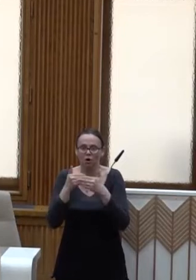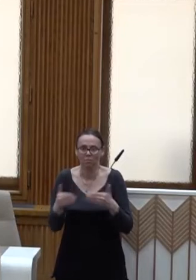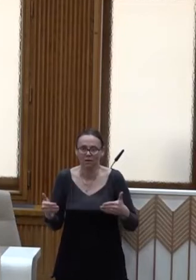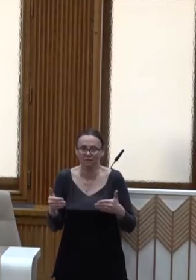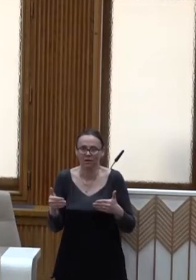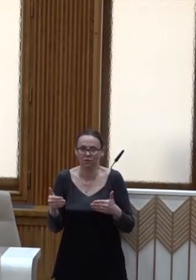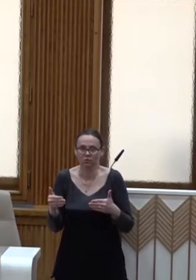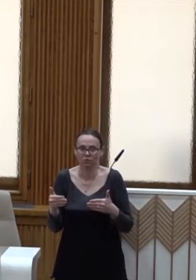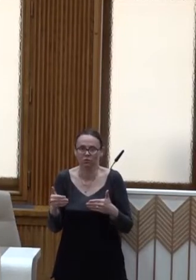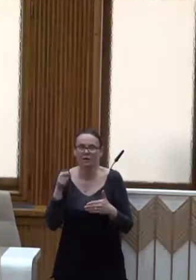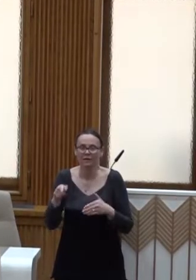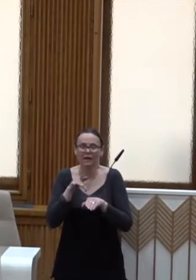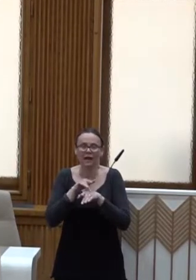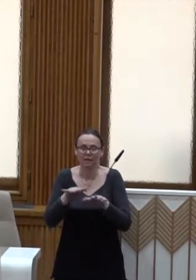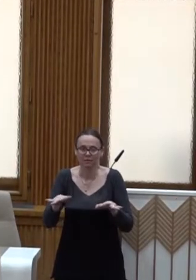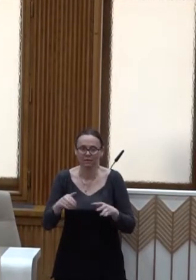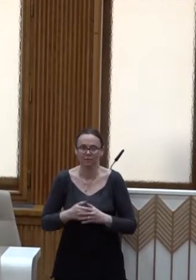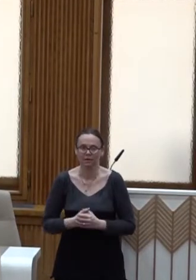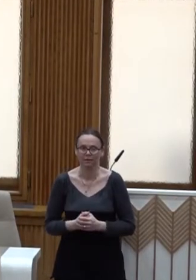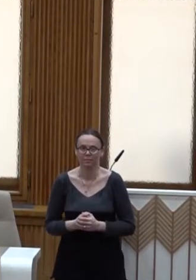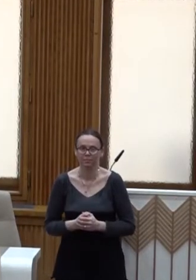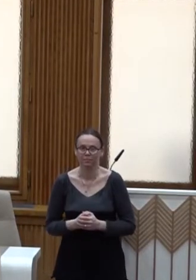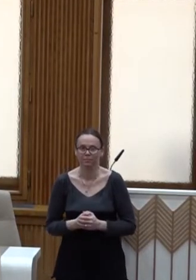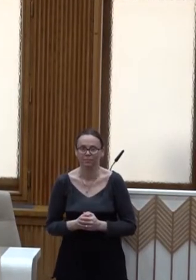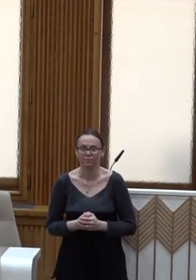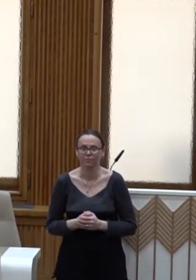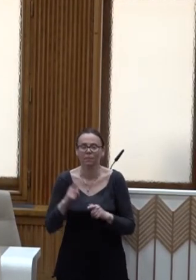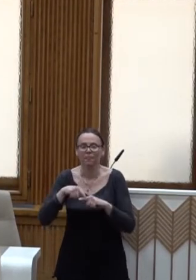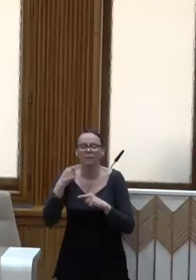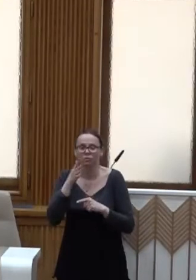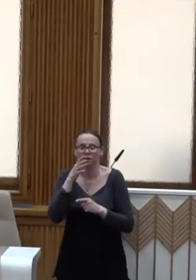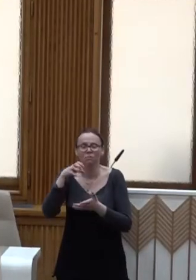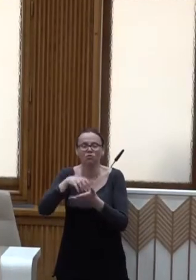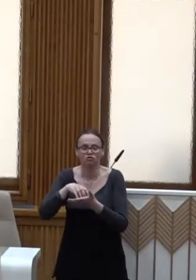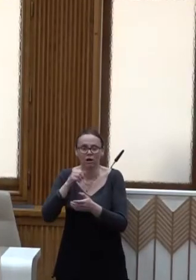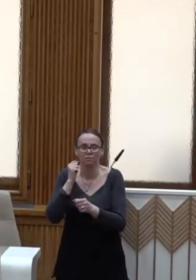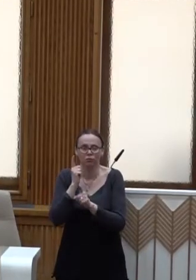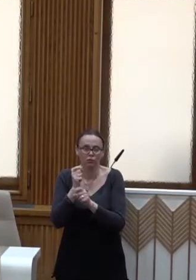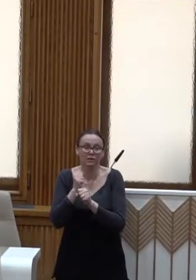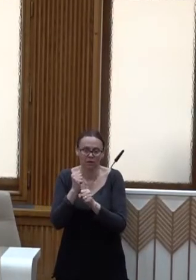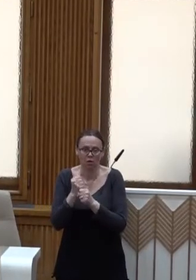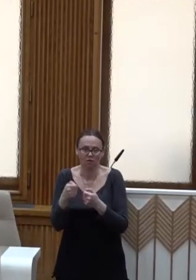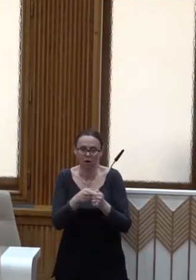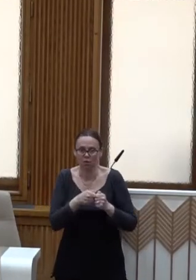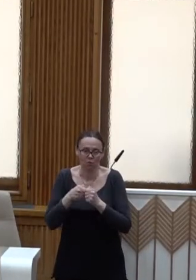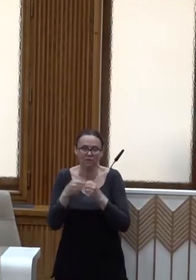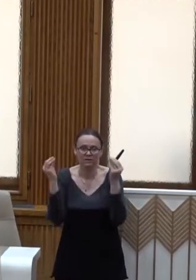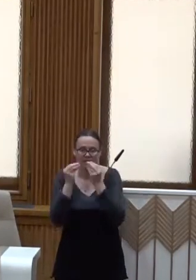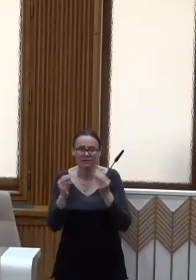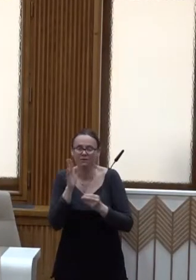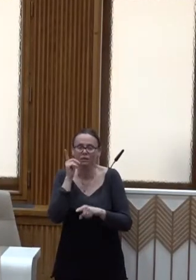omejevanju te epidemije. No in potem bo štab deloval tudi operativni sestavi, ki bo vključevala